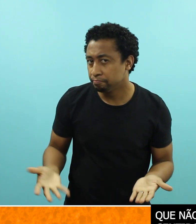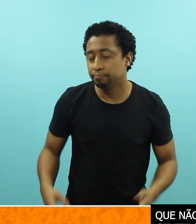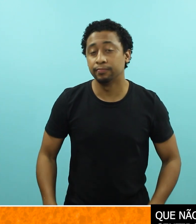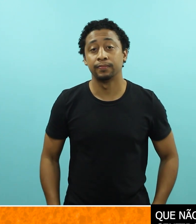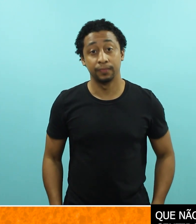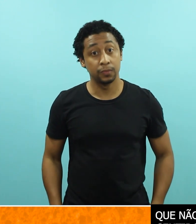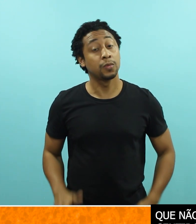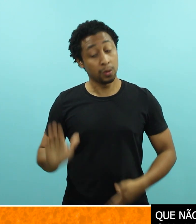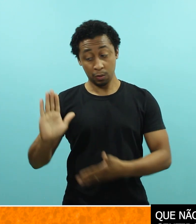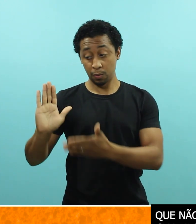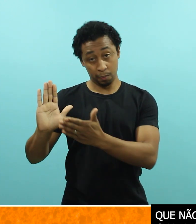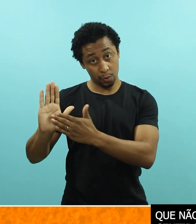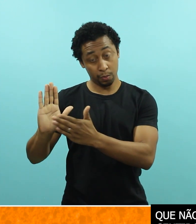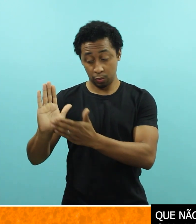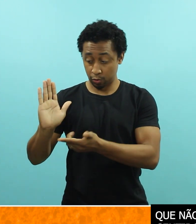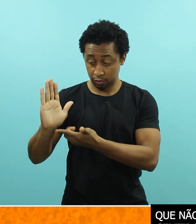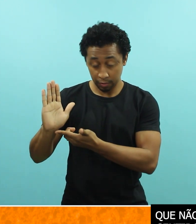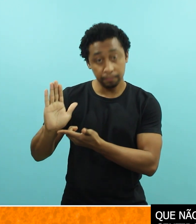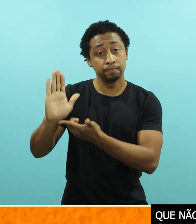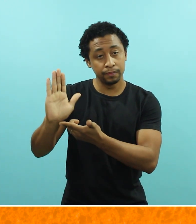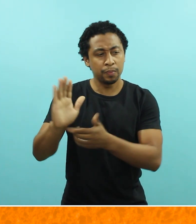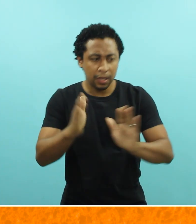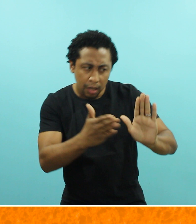sentido e alcance.